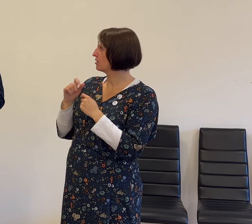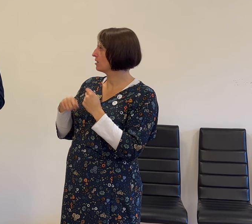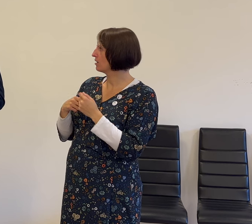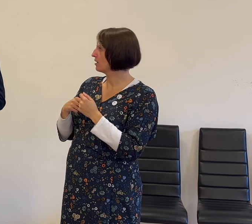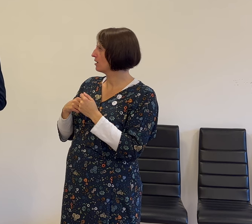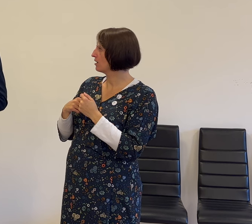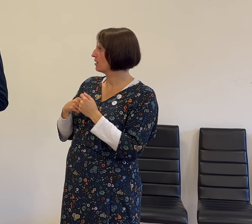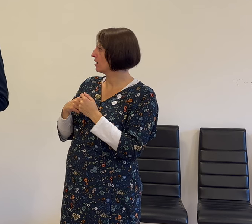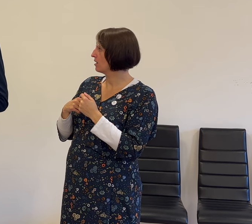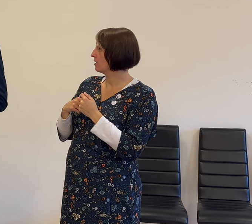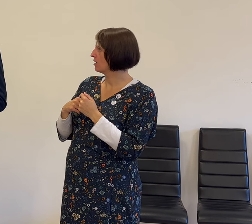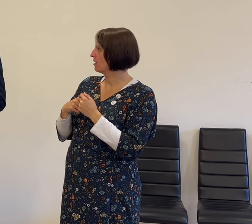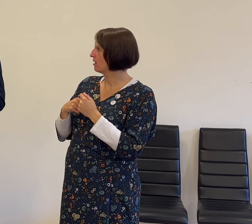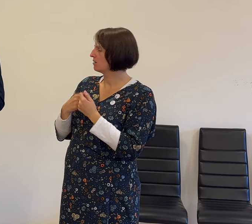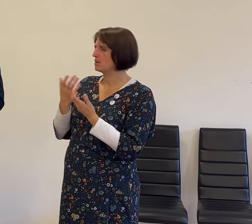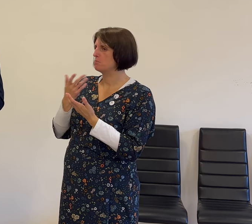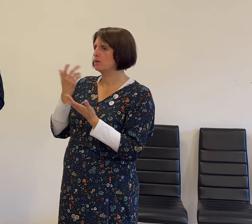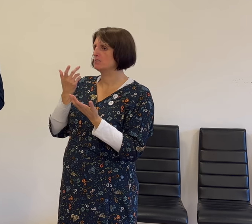Neměli tam někoho velmi vysokého?